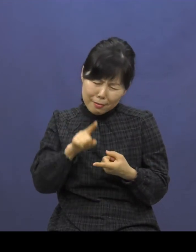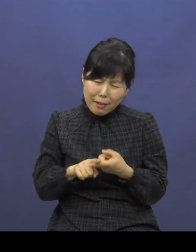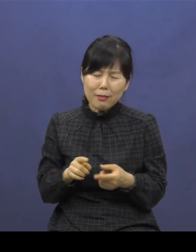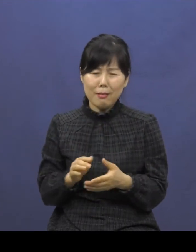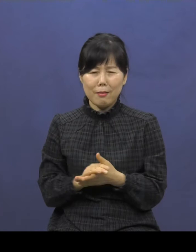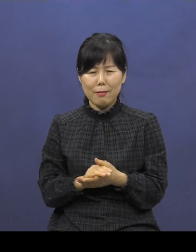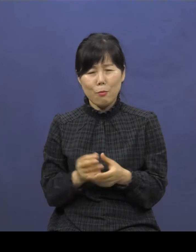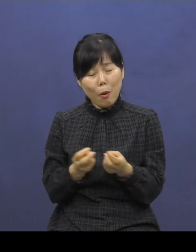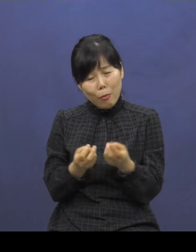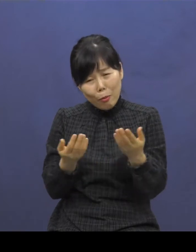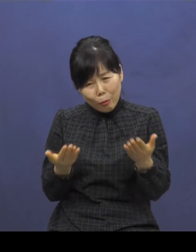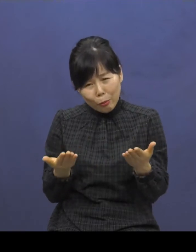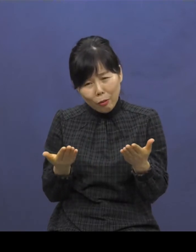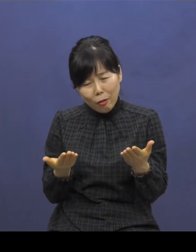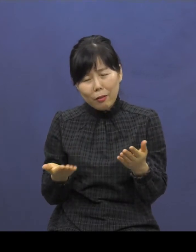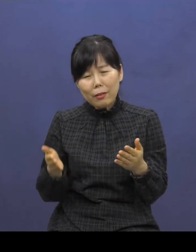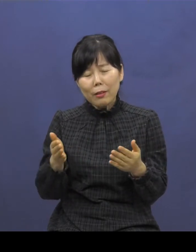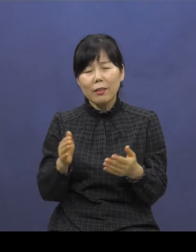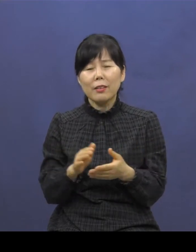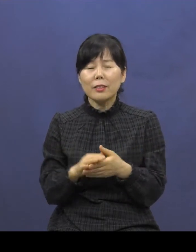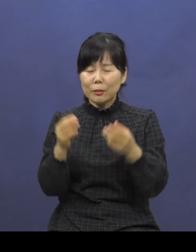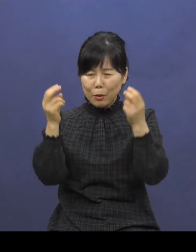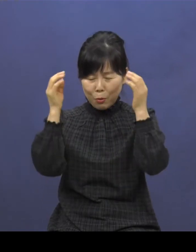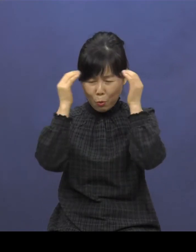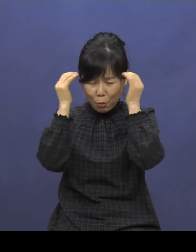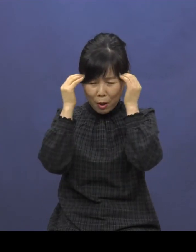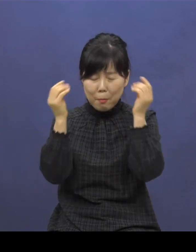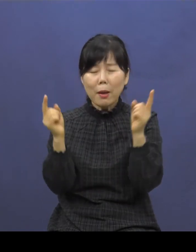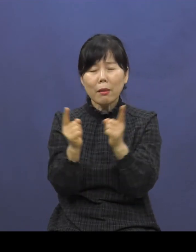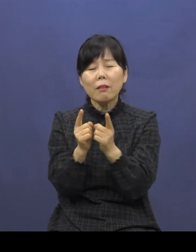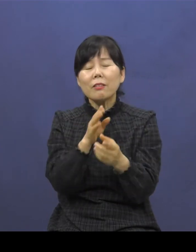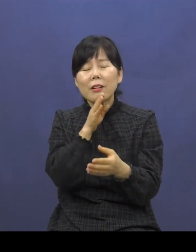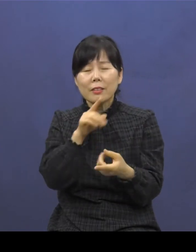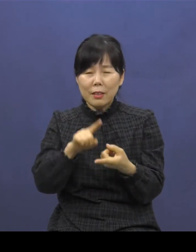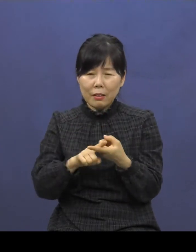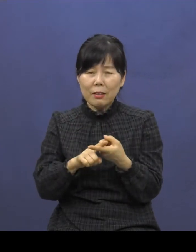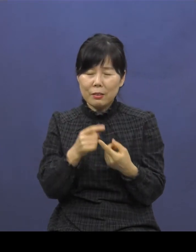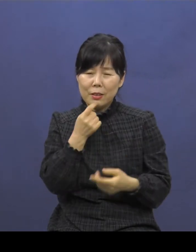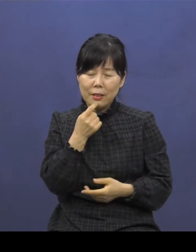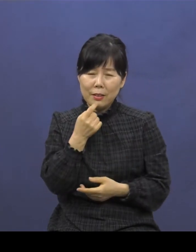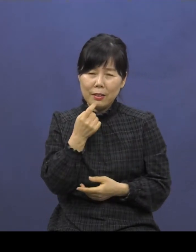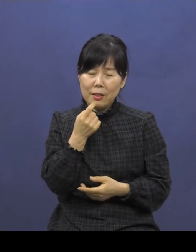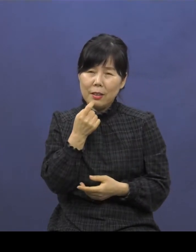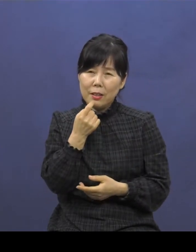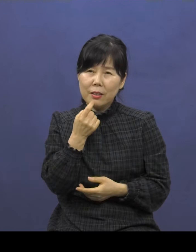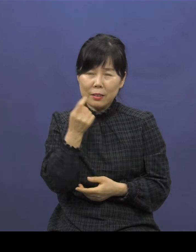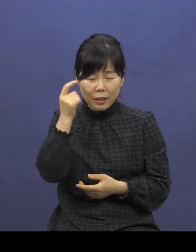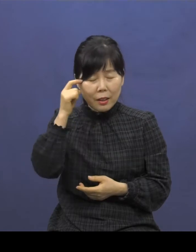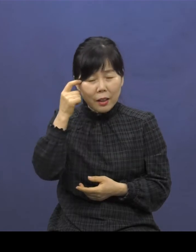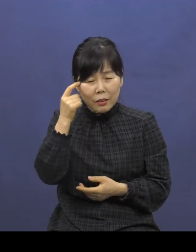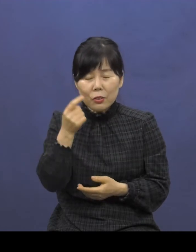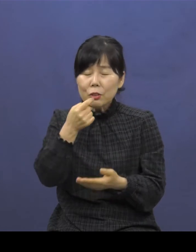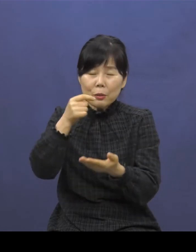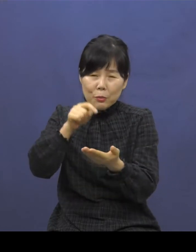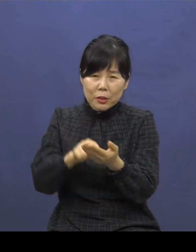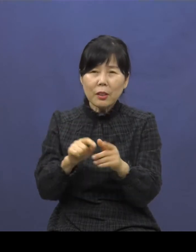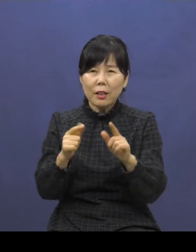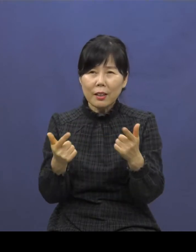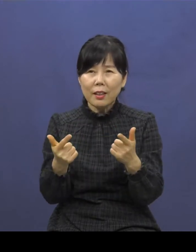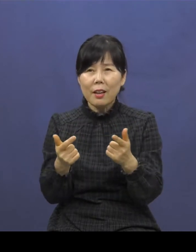당연하게 어쩔 수 없이 받기는 하지만 쉽지는 않습니다. 사실 이런 그 종류의 이런